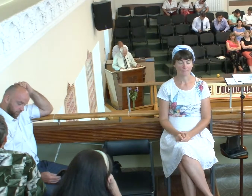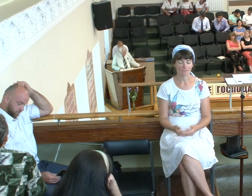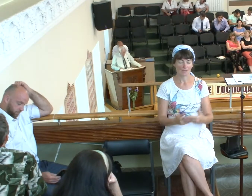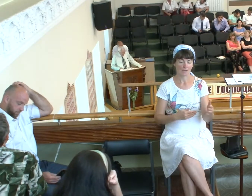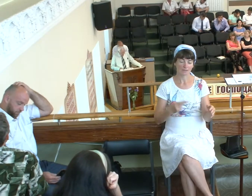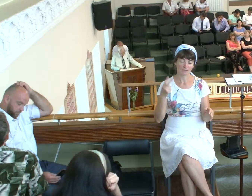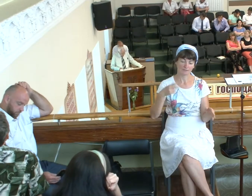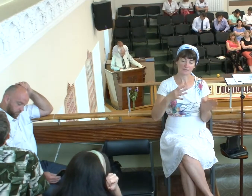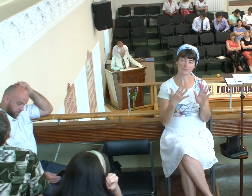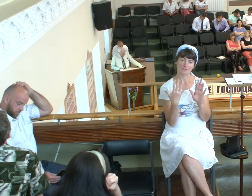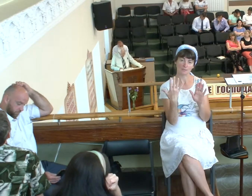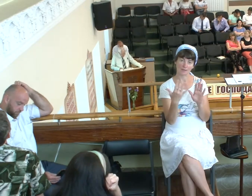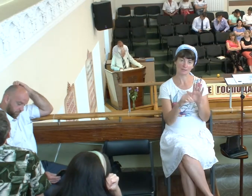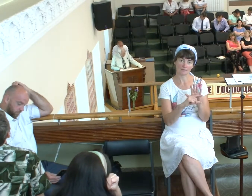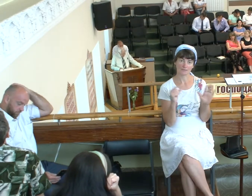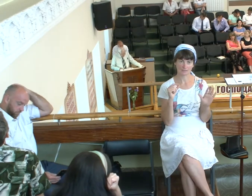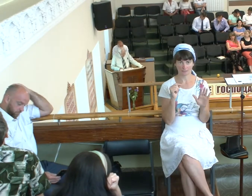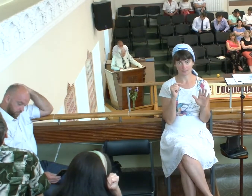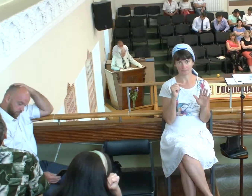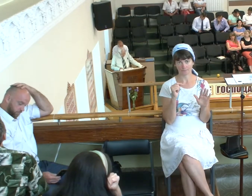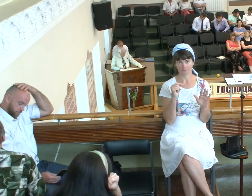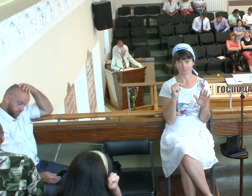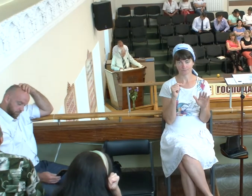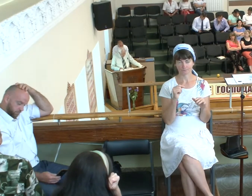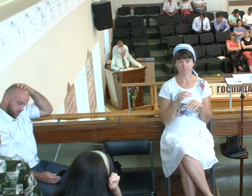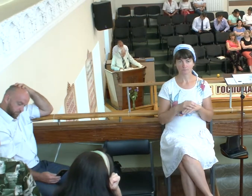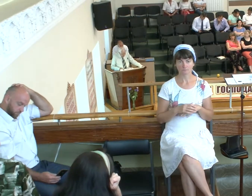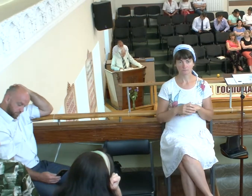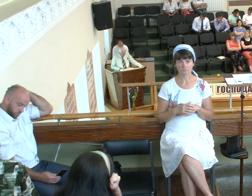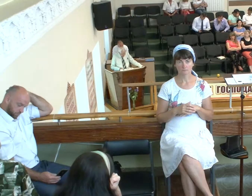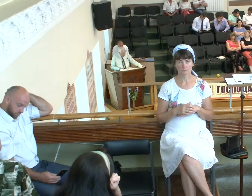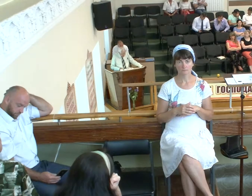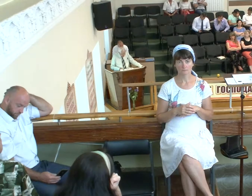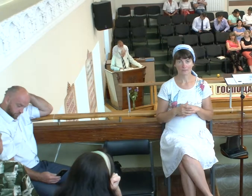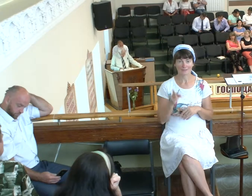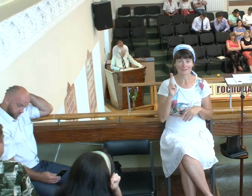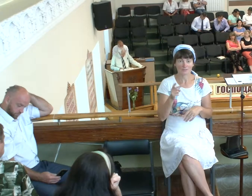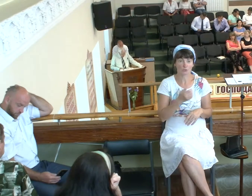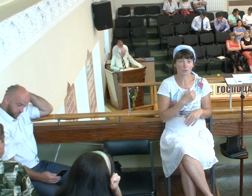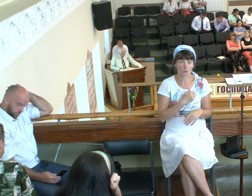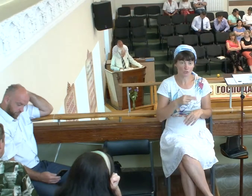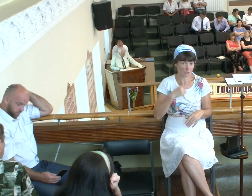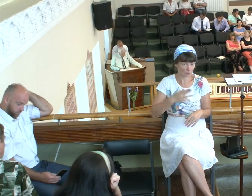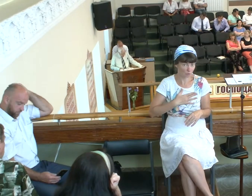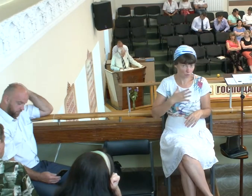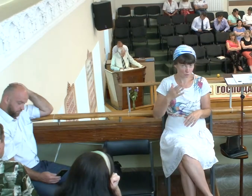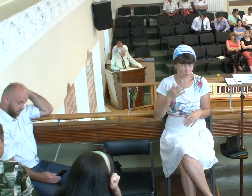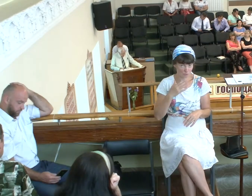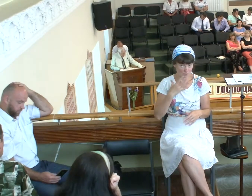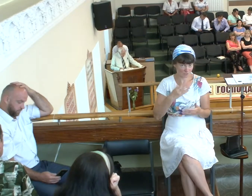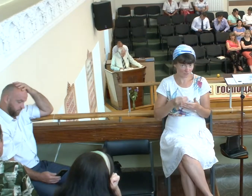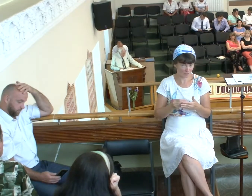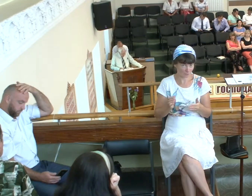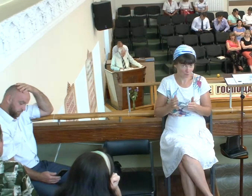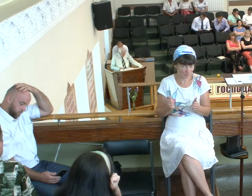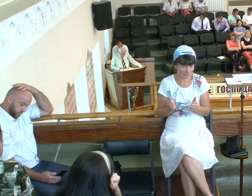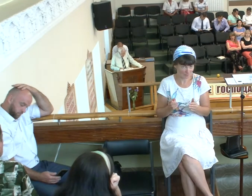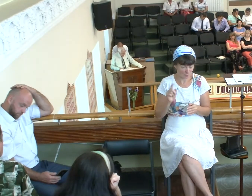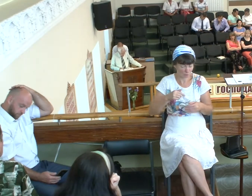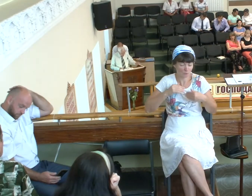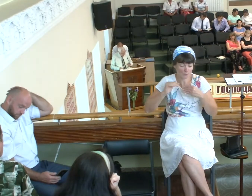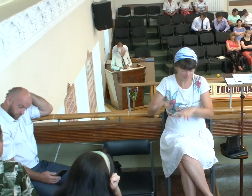25 стиха, Матфея, 16 глава, 25 стиха. Кто хочет душу свою сберечь, тот потеряет